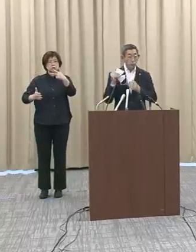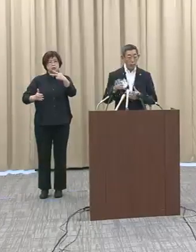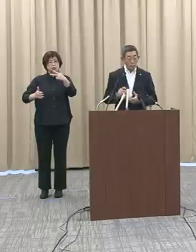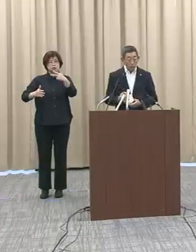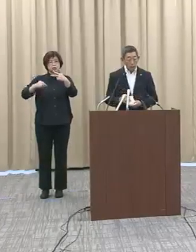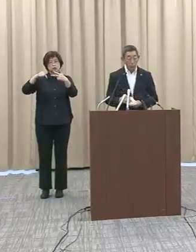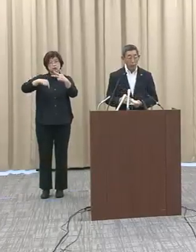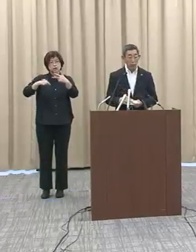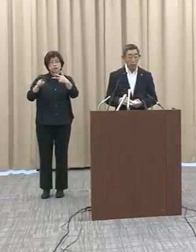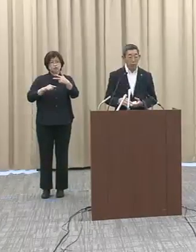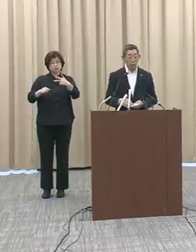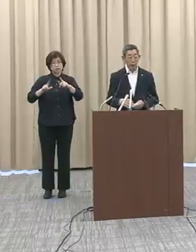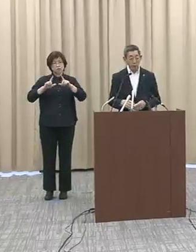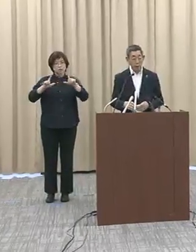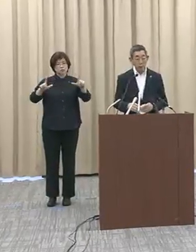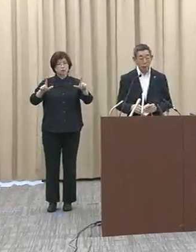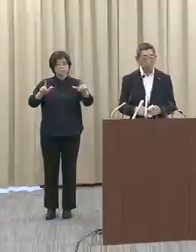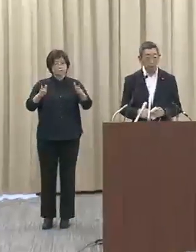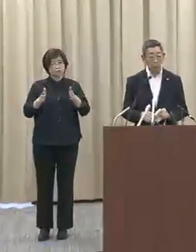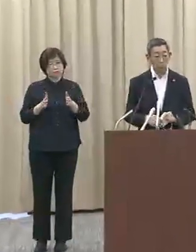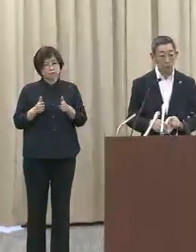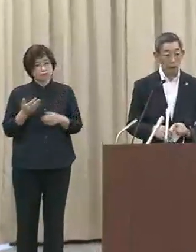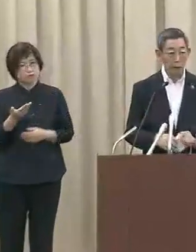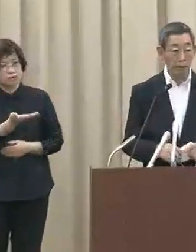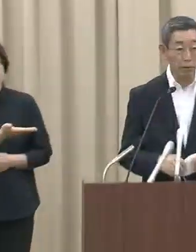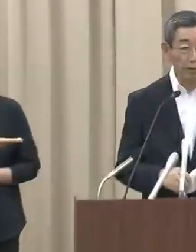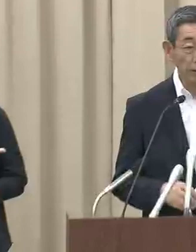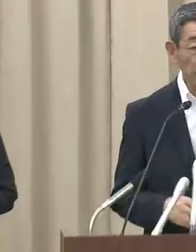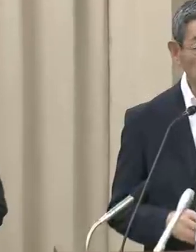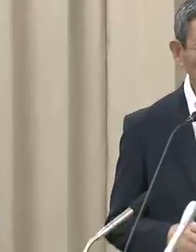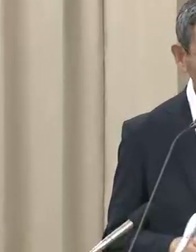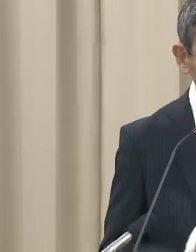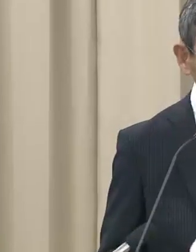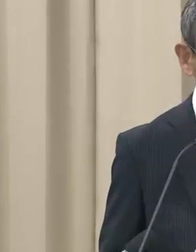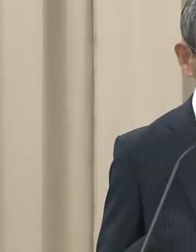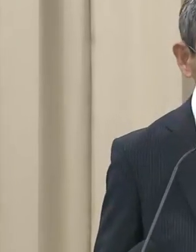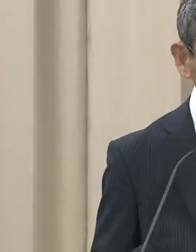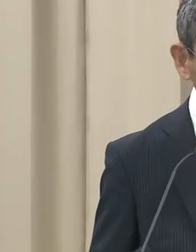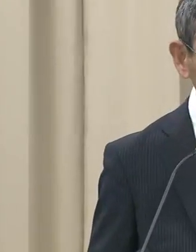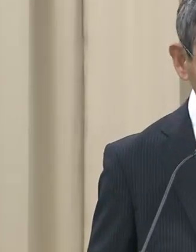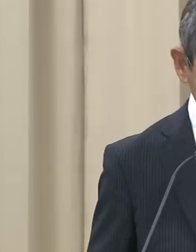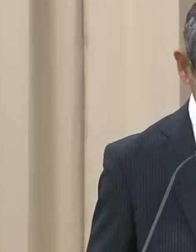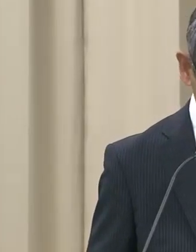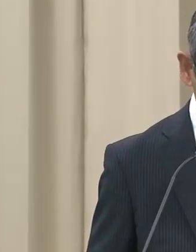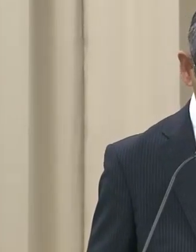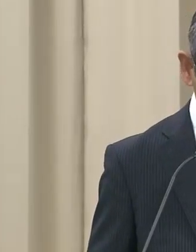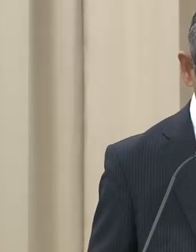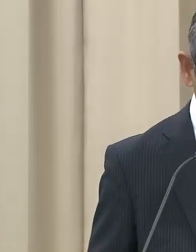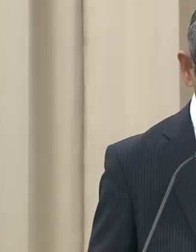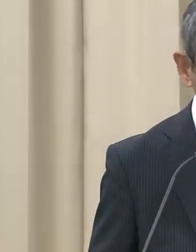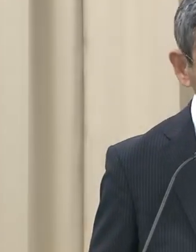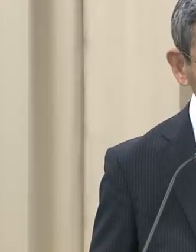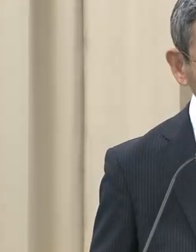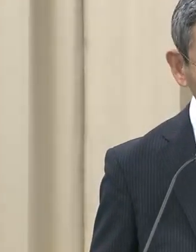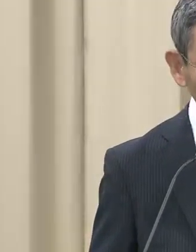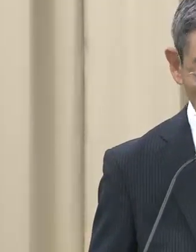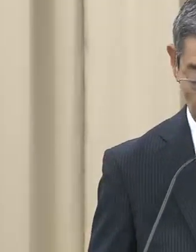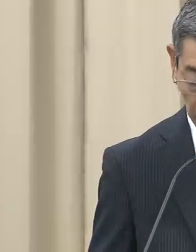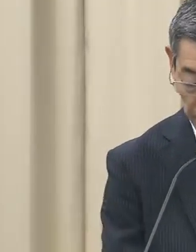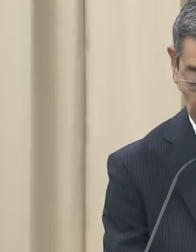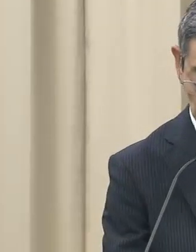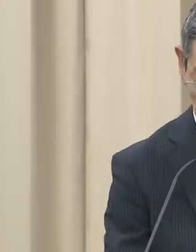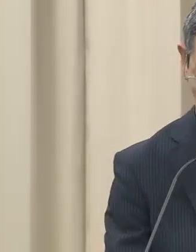はできるんですか？ はい、大変申し訳ないと言いますか、ご理解をいただきたいんですが、ご遺族の強